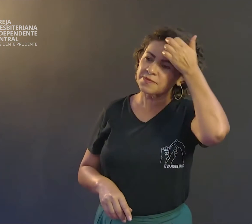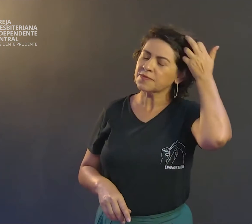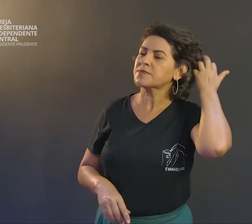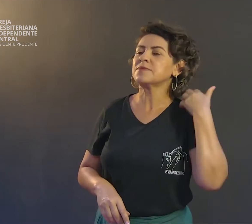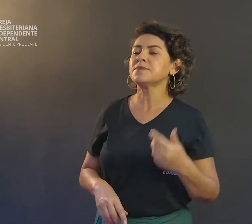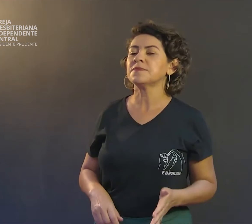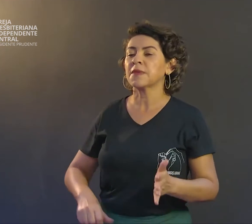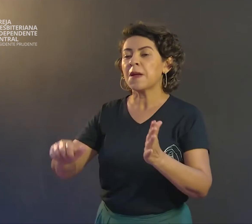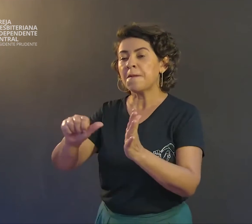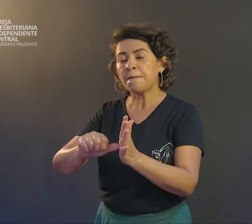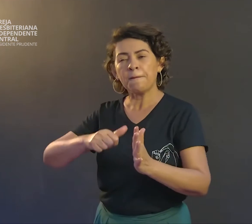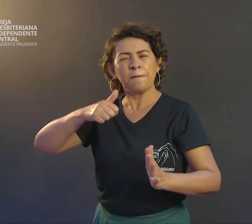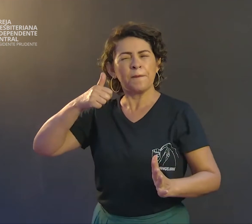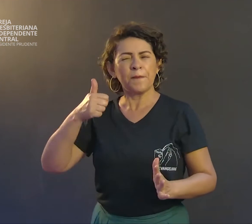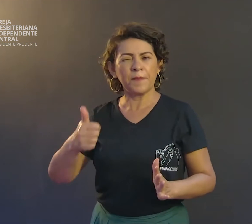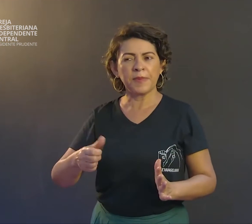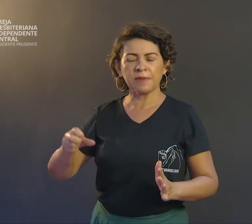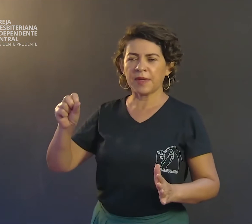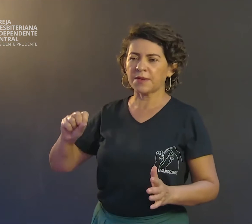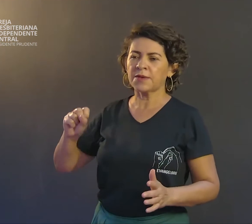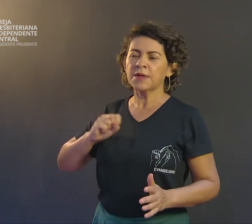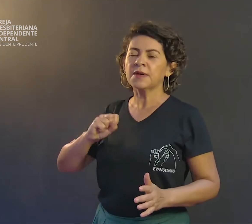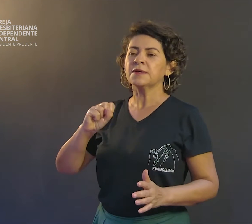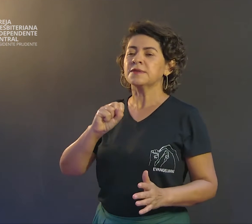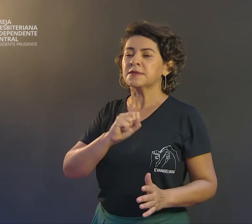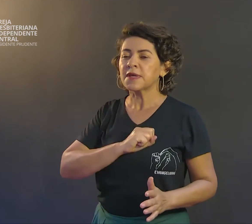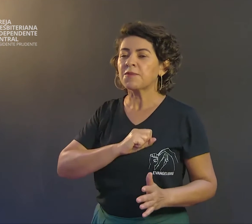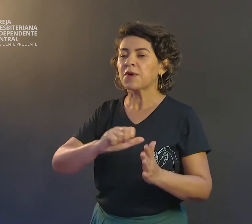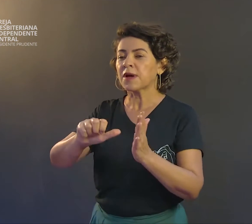1 Samuel 13, 8 a 10.